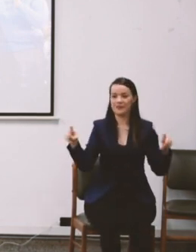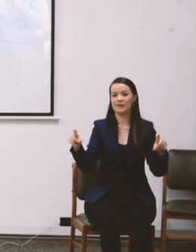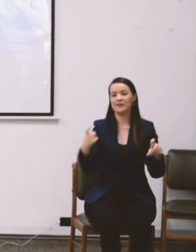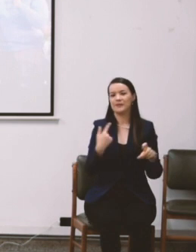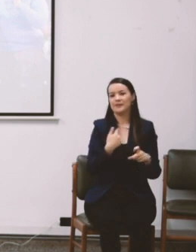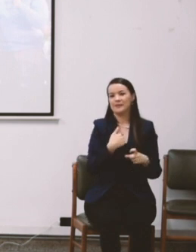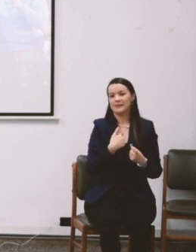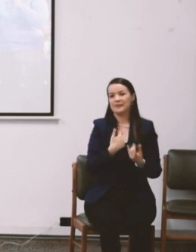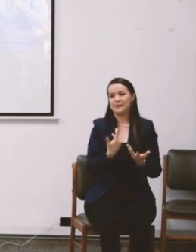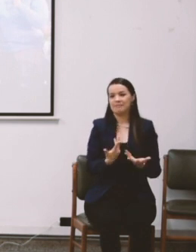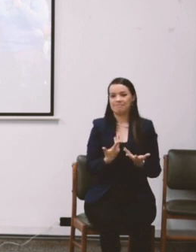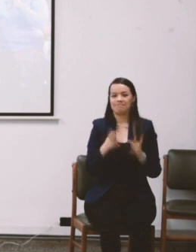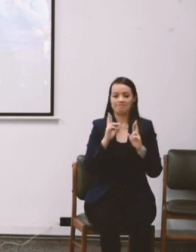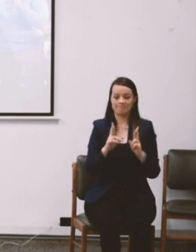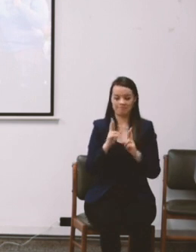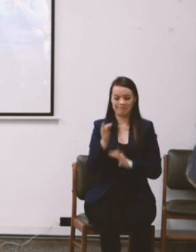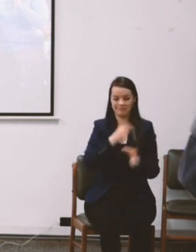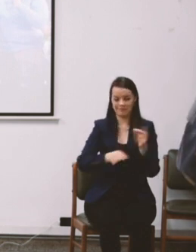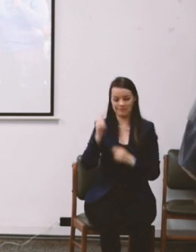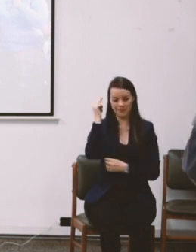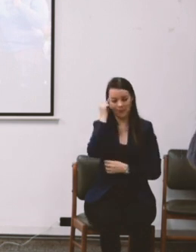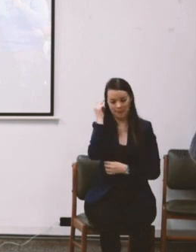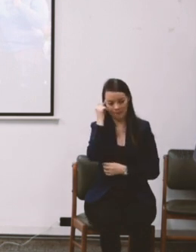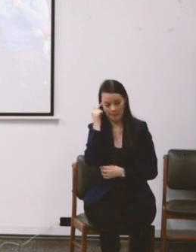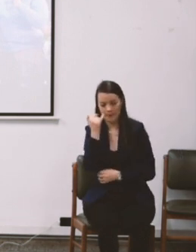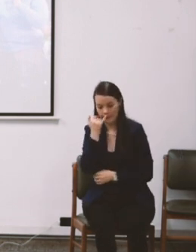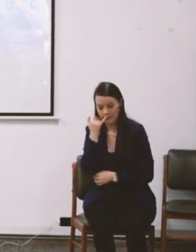que, porque además cuando uno piensa en cómo